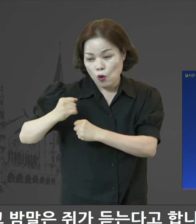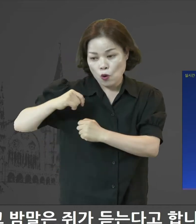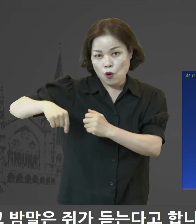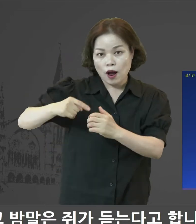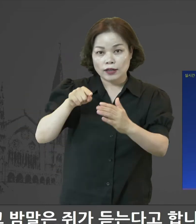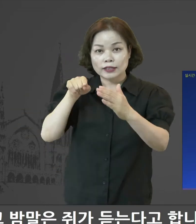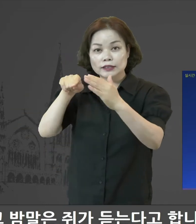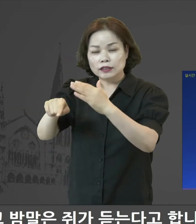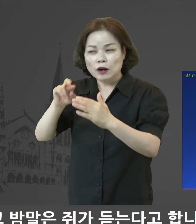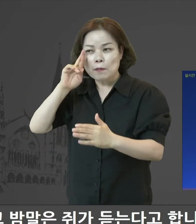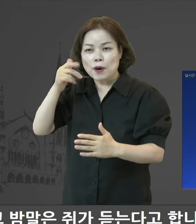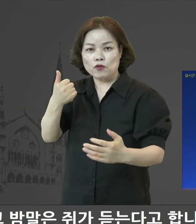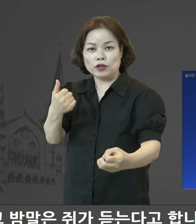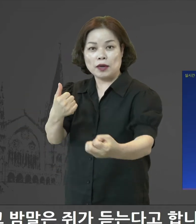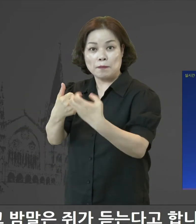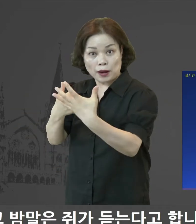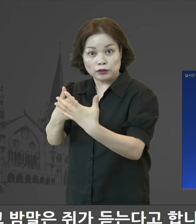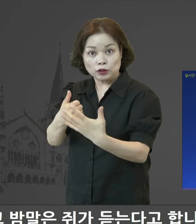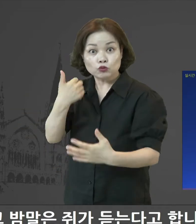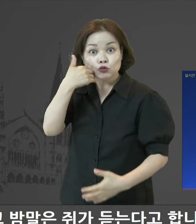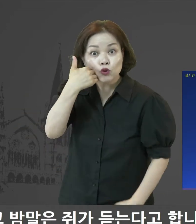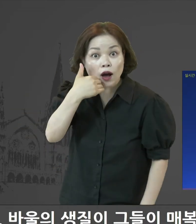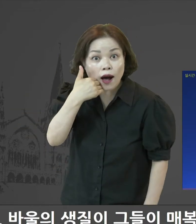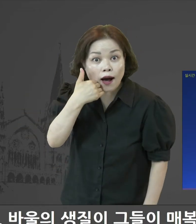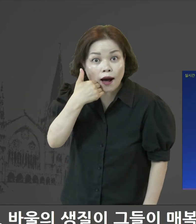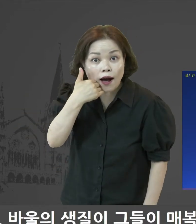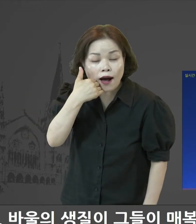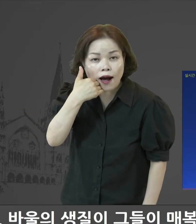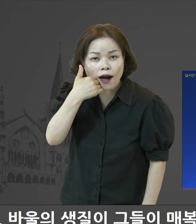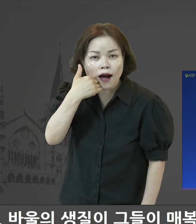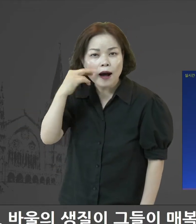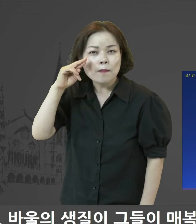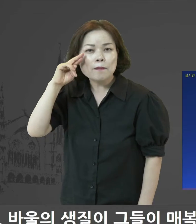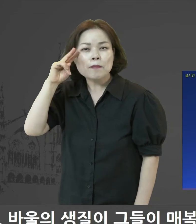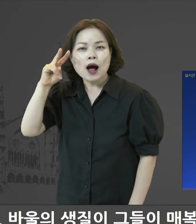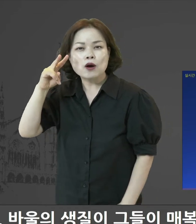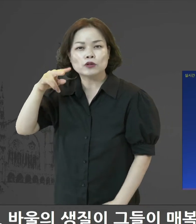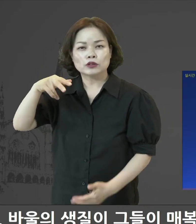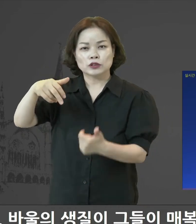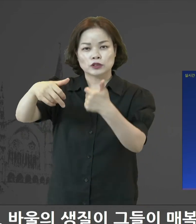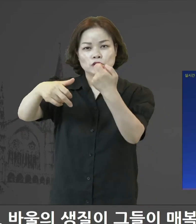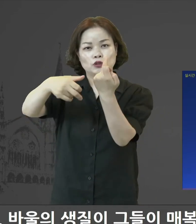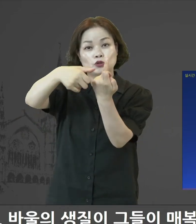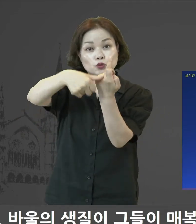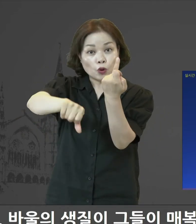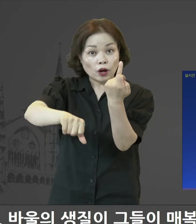바울에게 알린지라. 누가? 바울에게